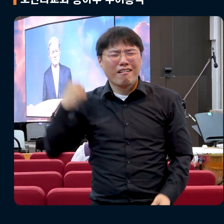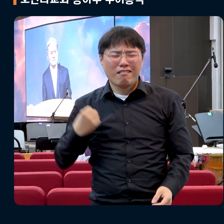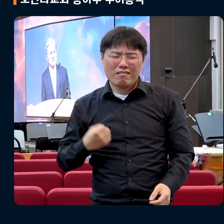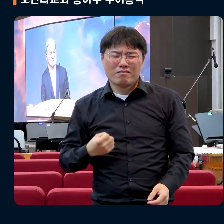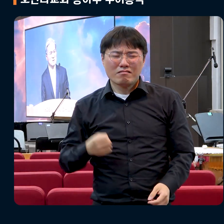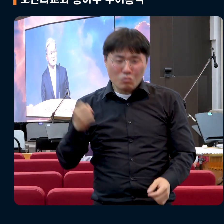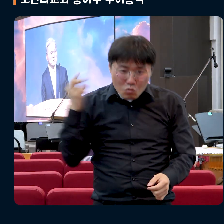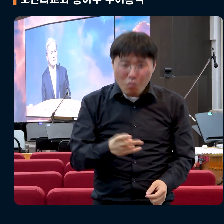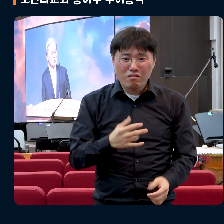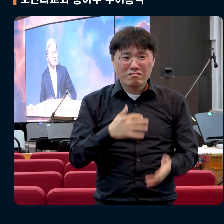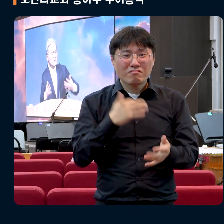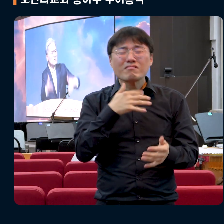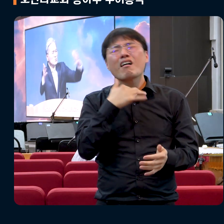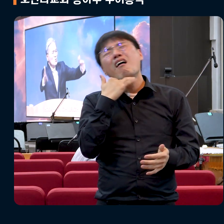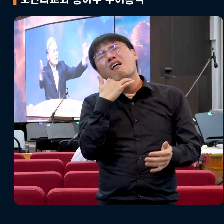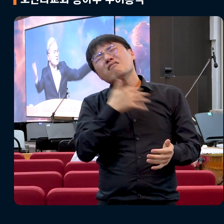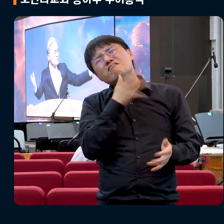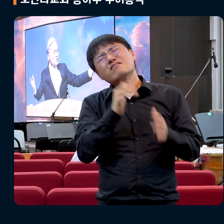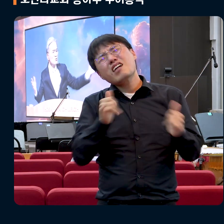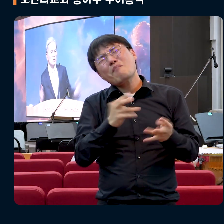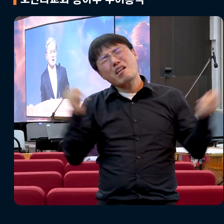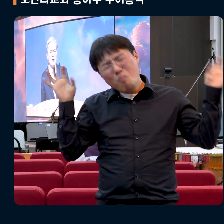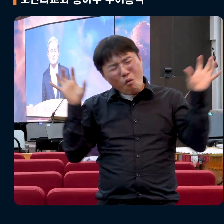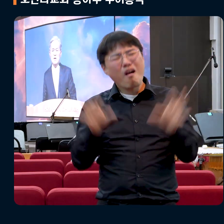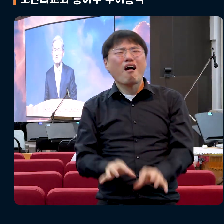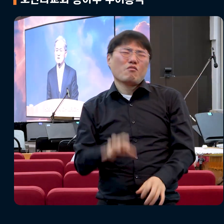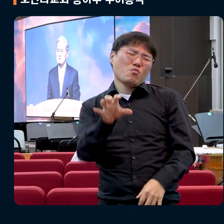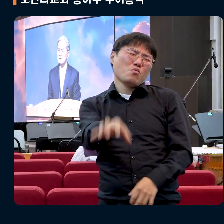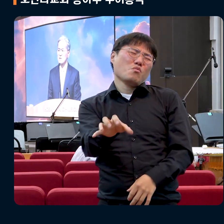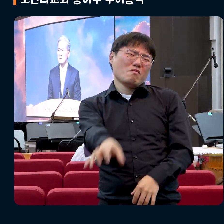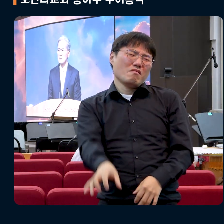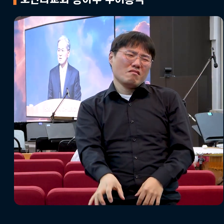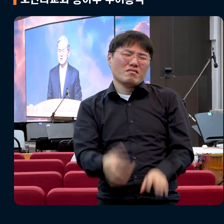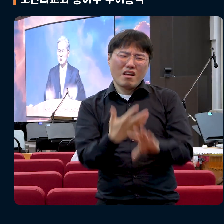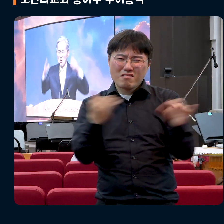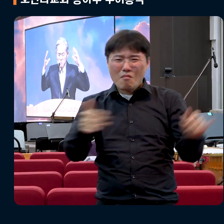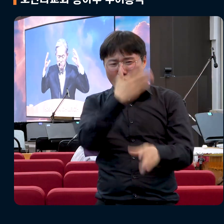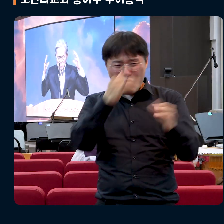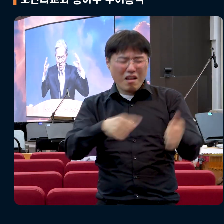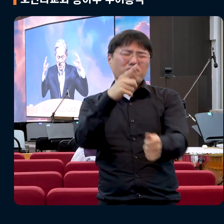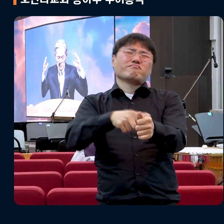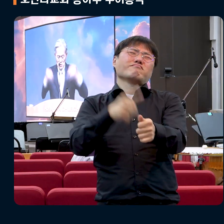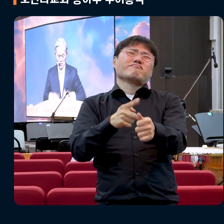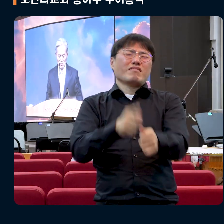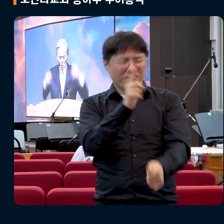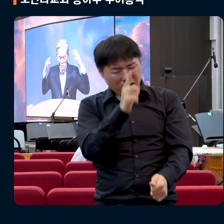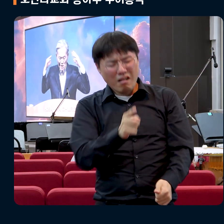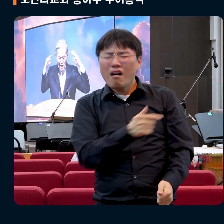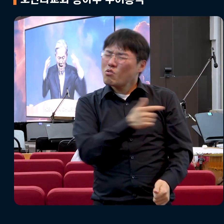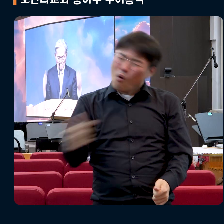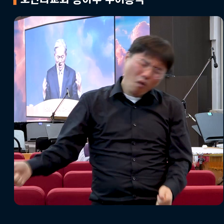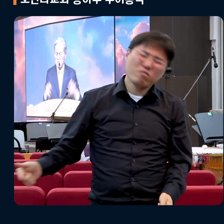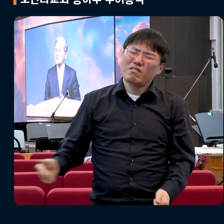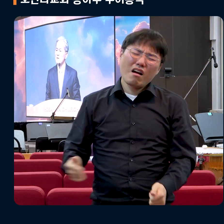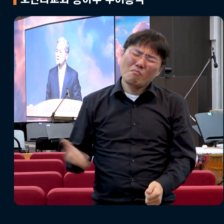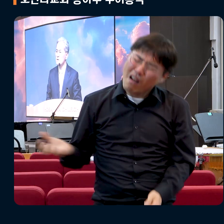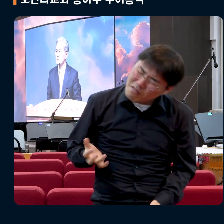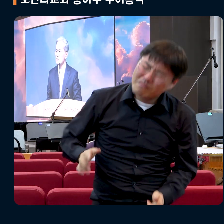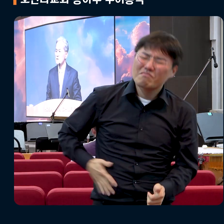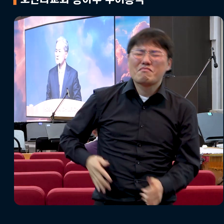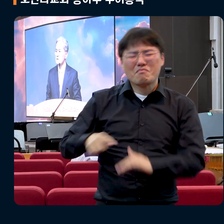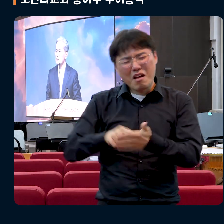늙었습니다. 교회는 늙은 꼰대들의 모임으로 전락하고 말았어요. 이건 정말 치명적이고 정말